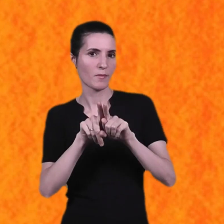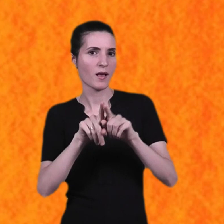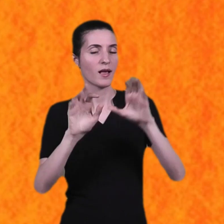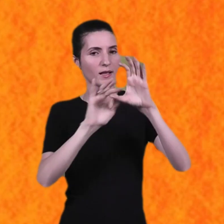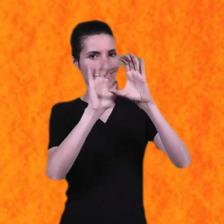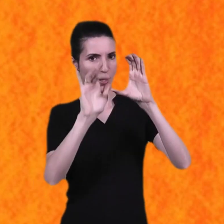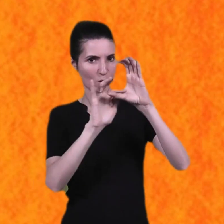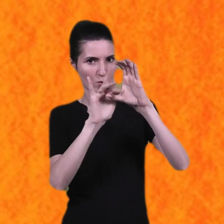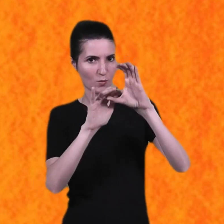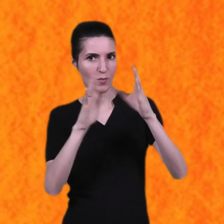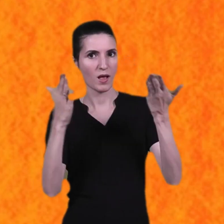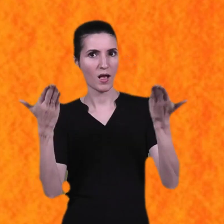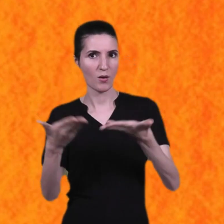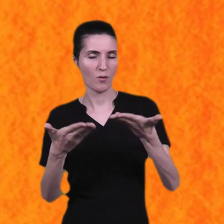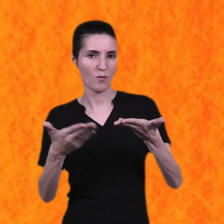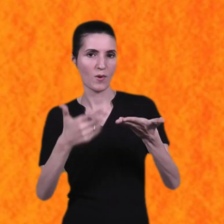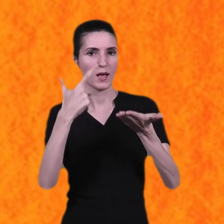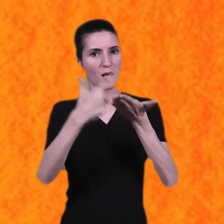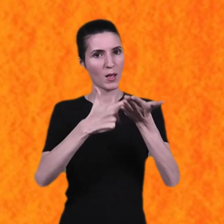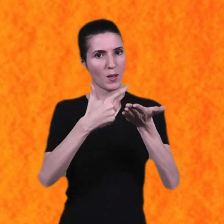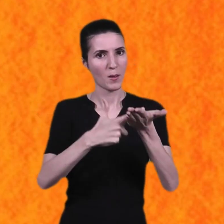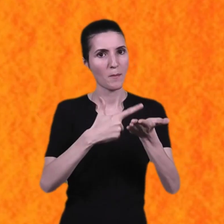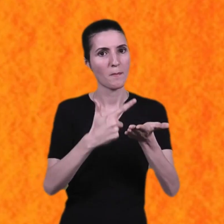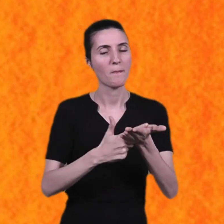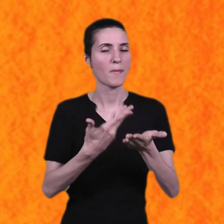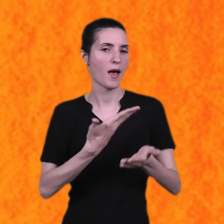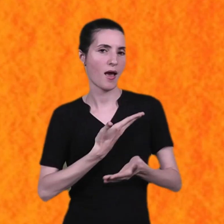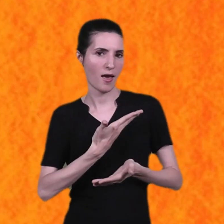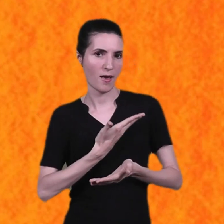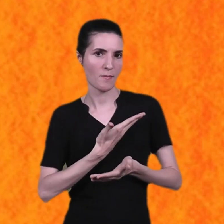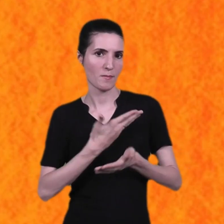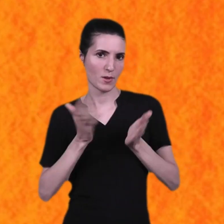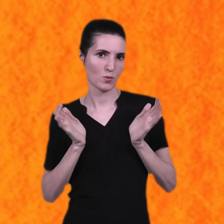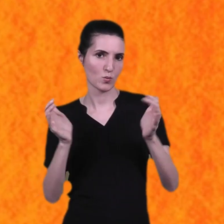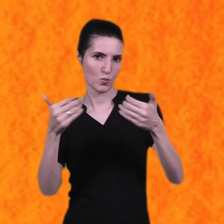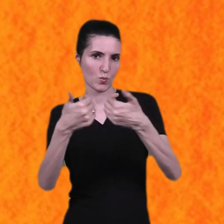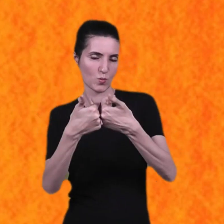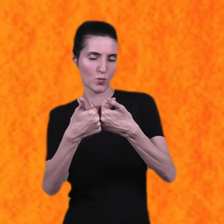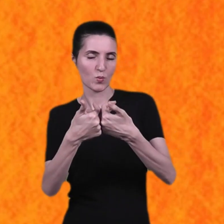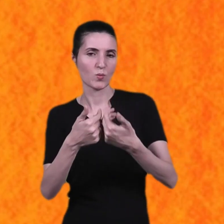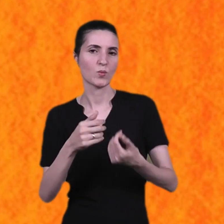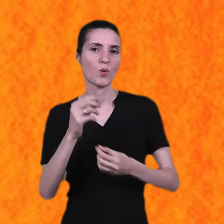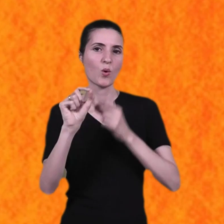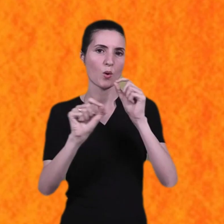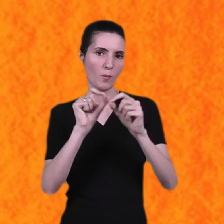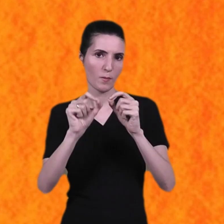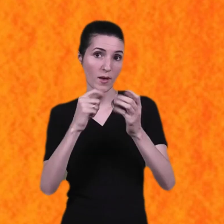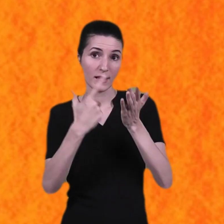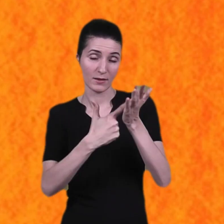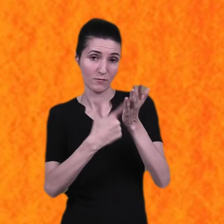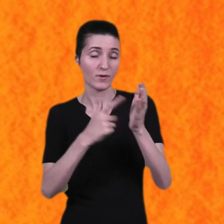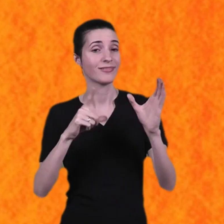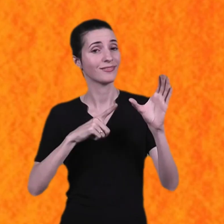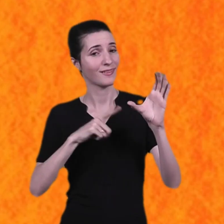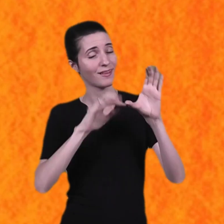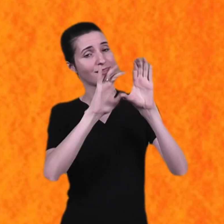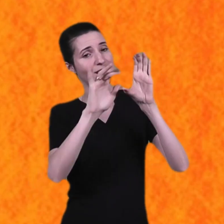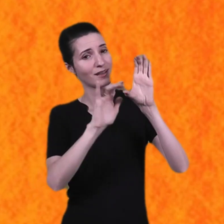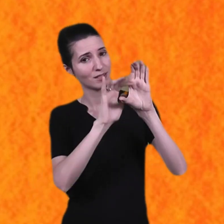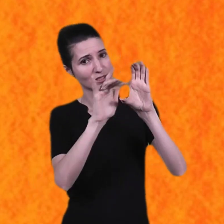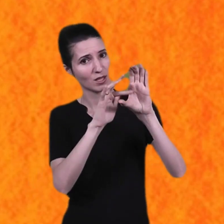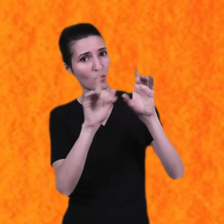no QR Code. Agora eu estou com o livro Meu Amigo com Autismo na mão, que tem aqui o QR Code para